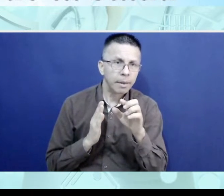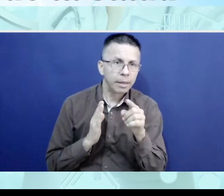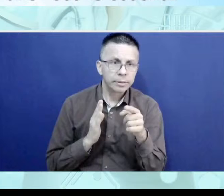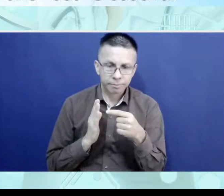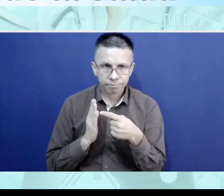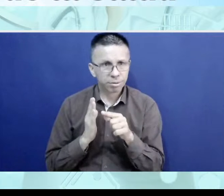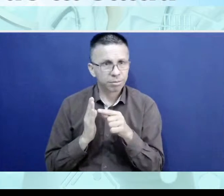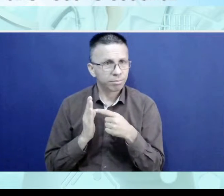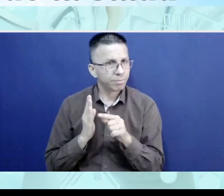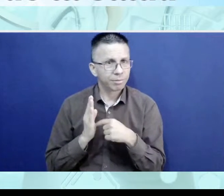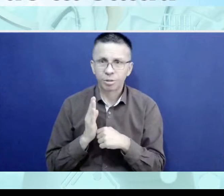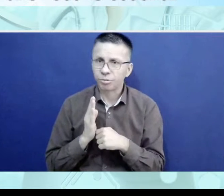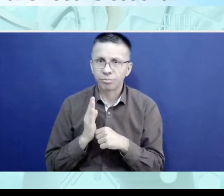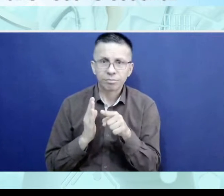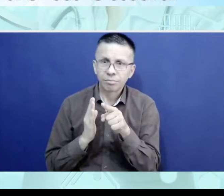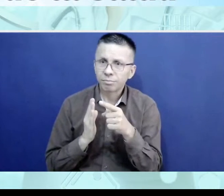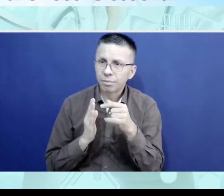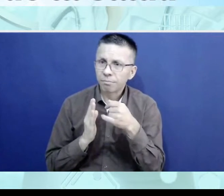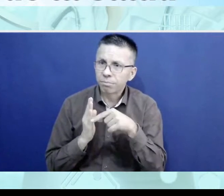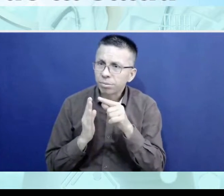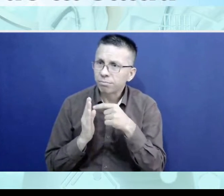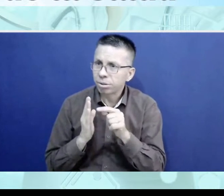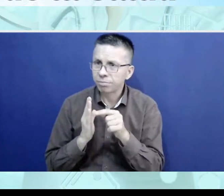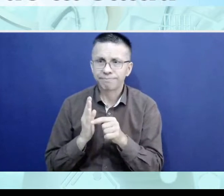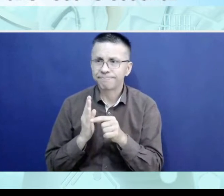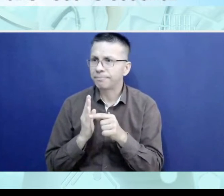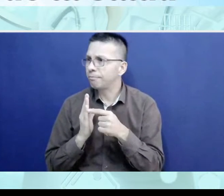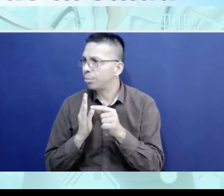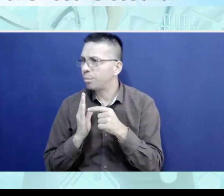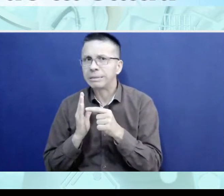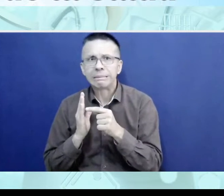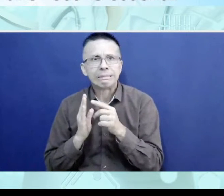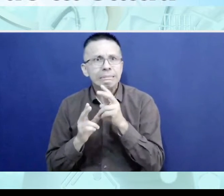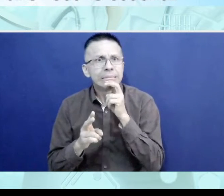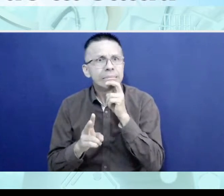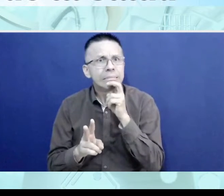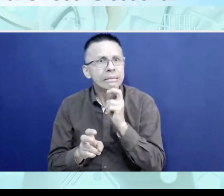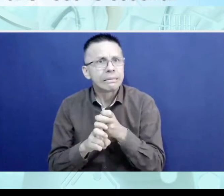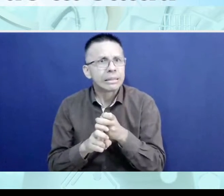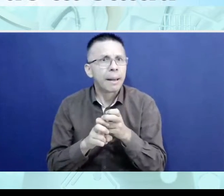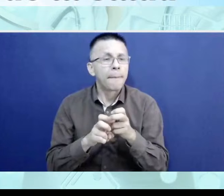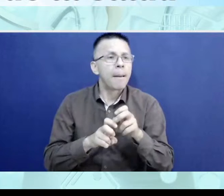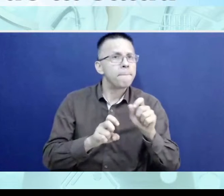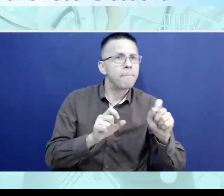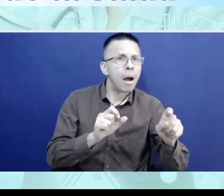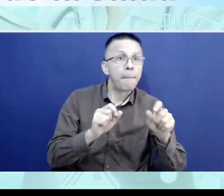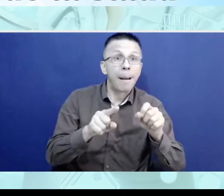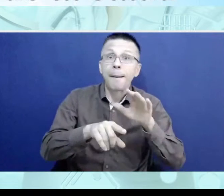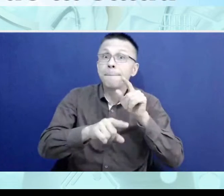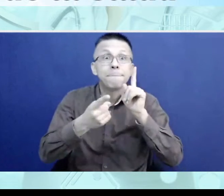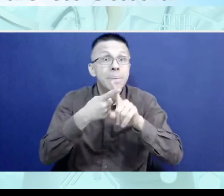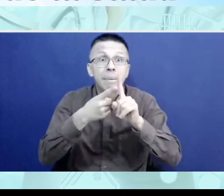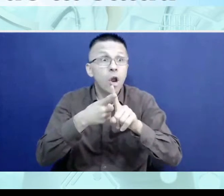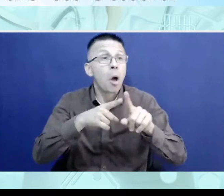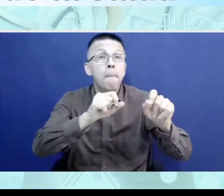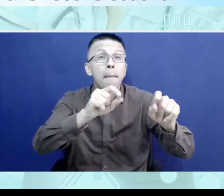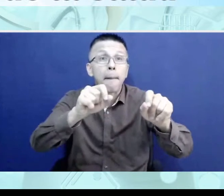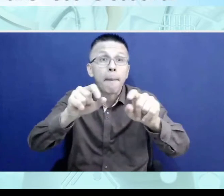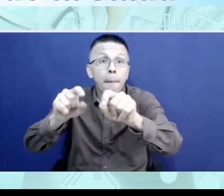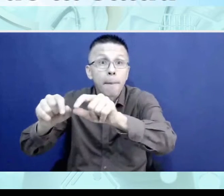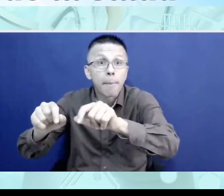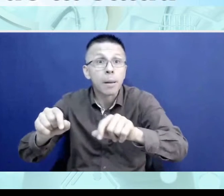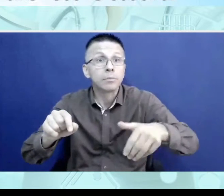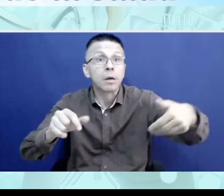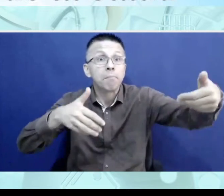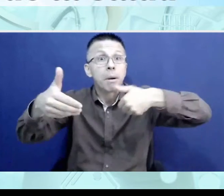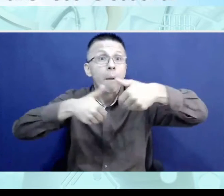discapacidad. Empezamos a hacer un sondeo en todo el departamento, no se presentaron a la primera convocatoria que hicimos,